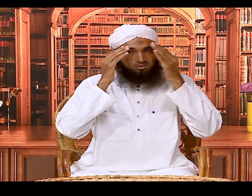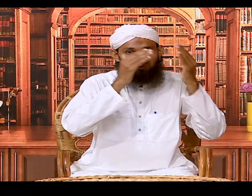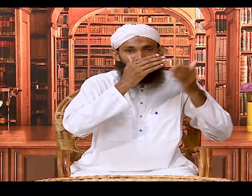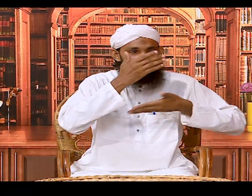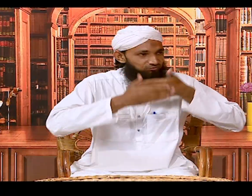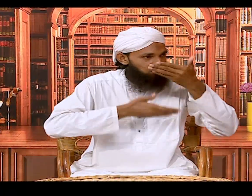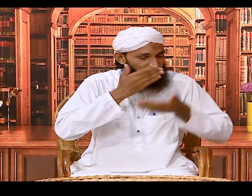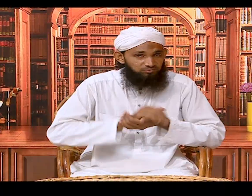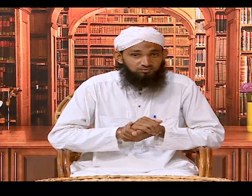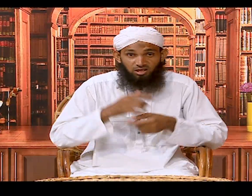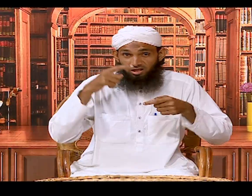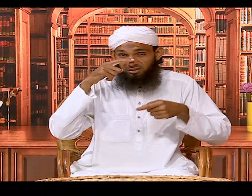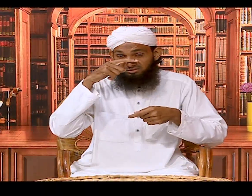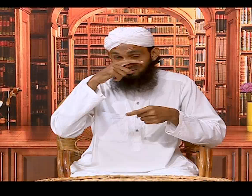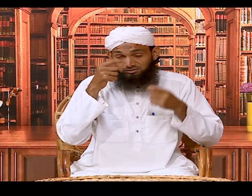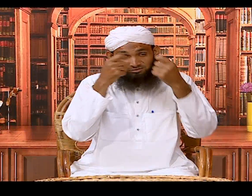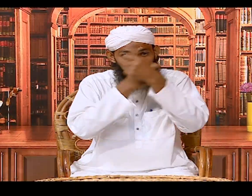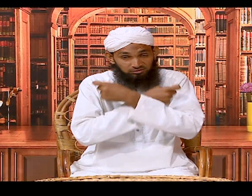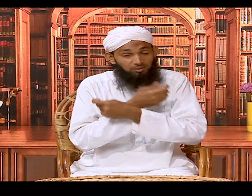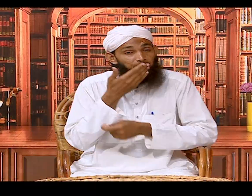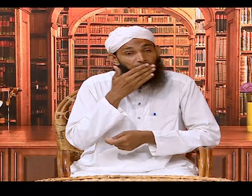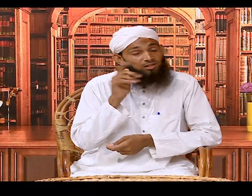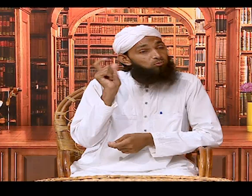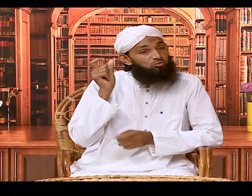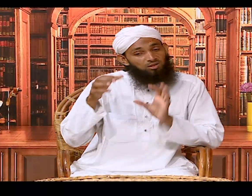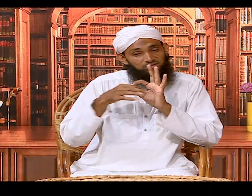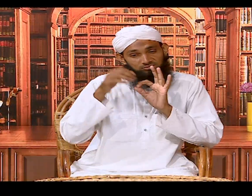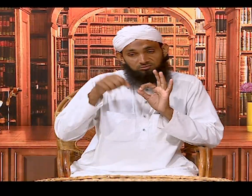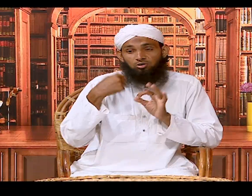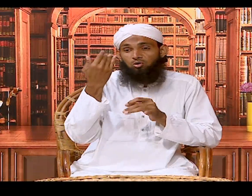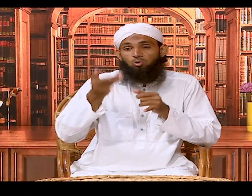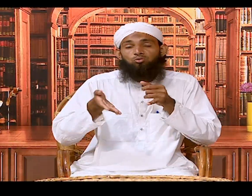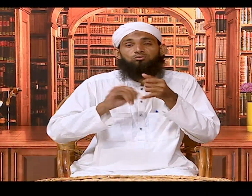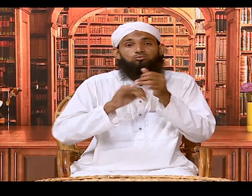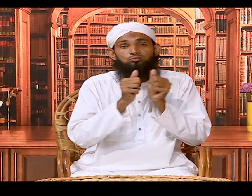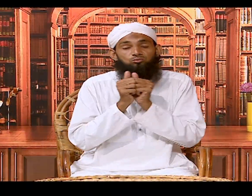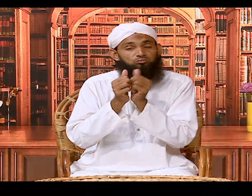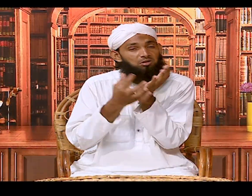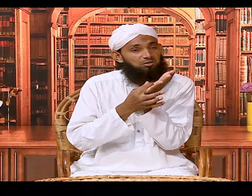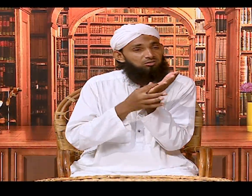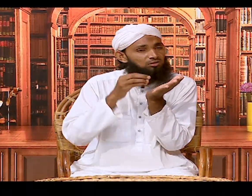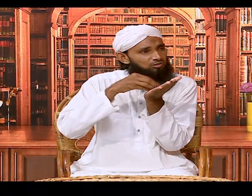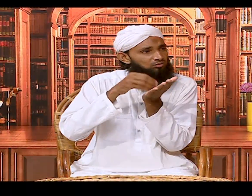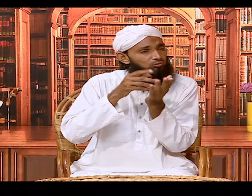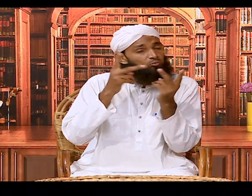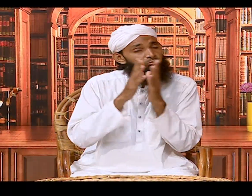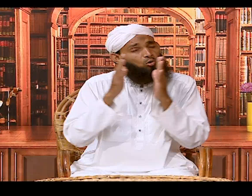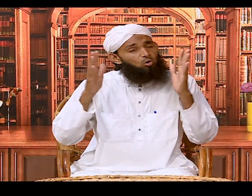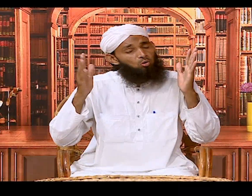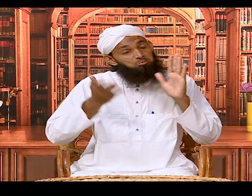ایمان سے ہے، اور عثمان رضی اللہ عنہ میری امت میں سب سے بڑھ کر حیا کرنے والے ہیں۔ مسلمانوں کے تیسرے خلیفہ